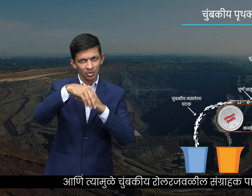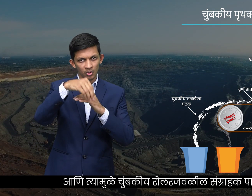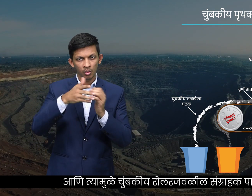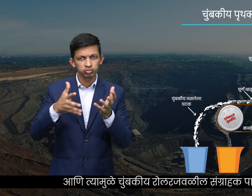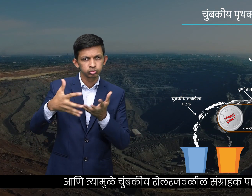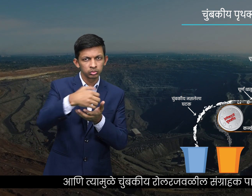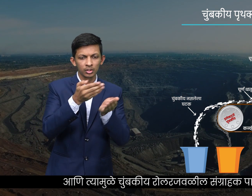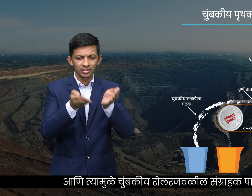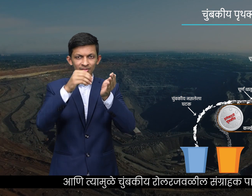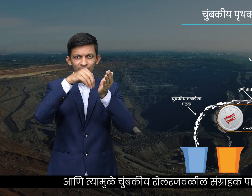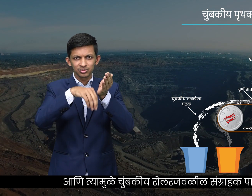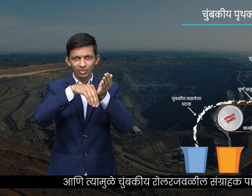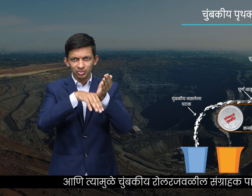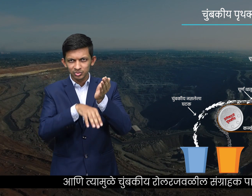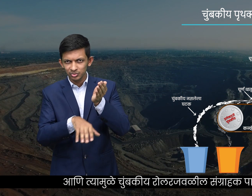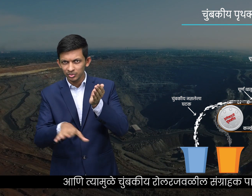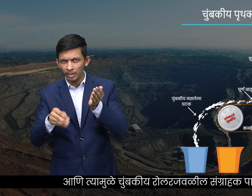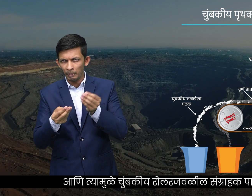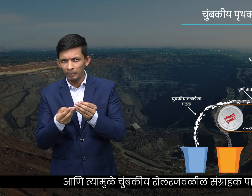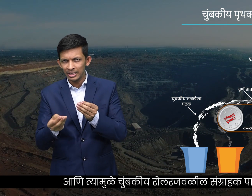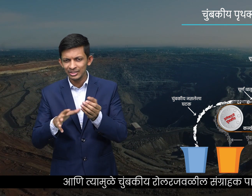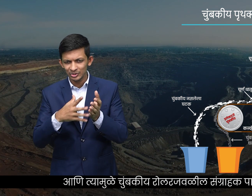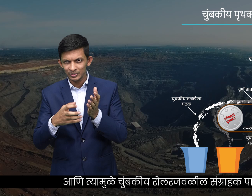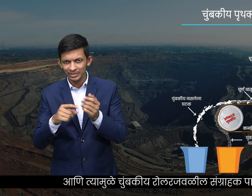संग्राहक पात्रात पडतात.